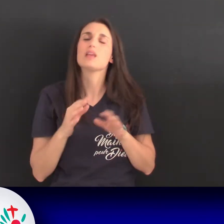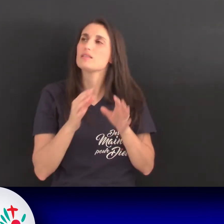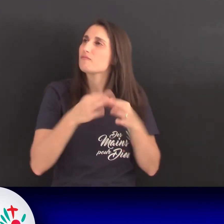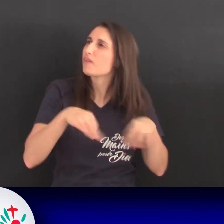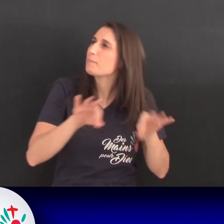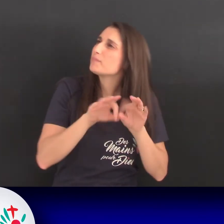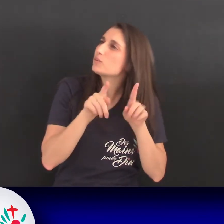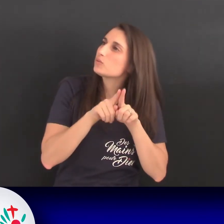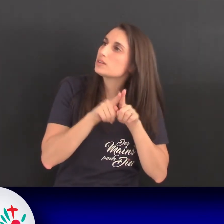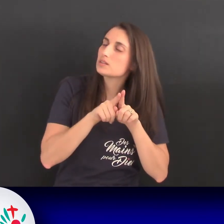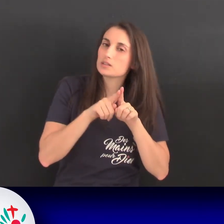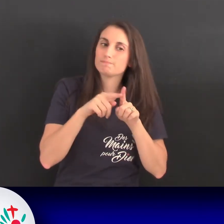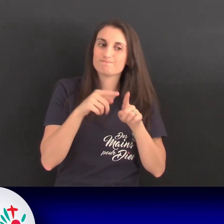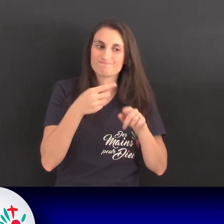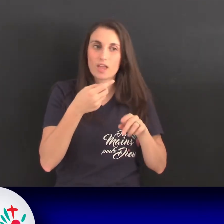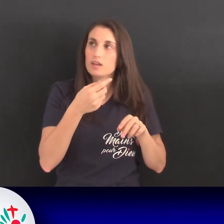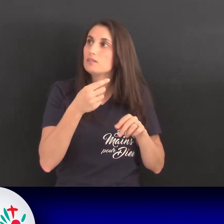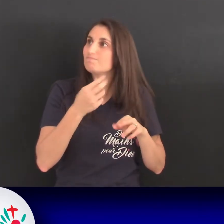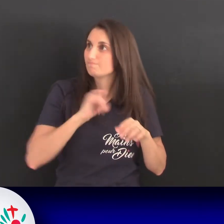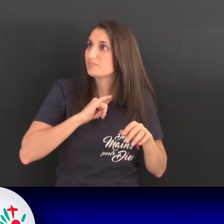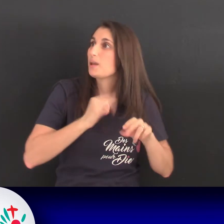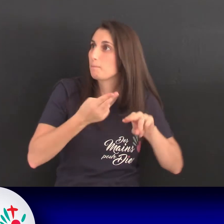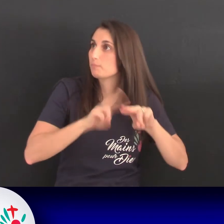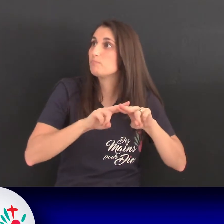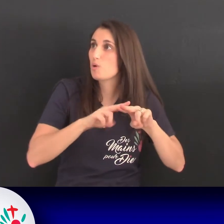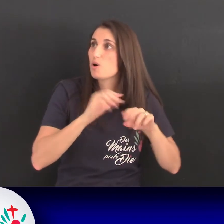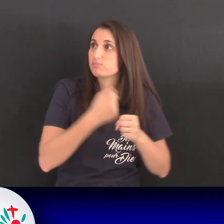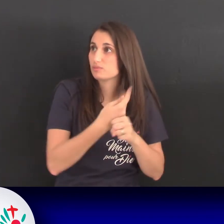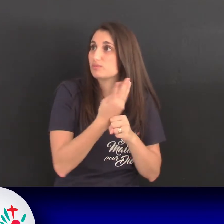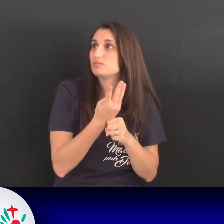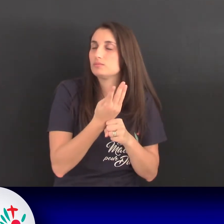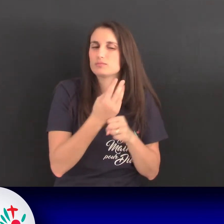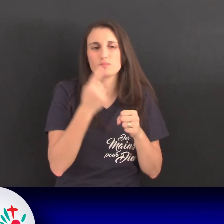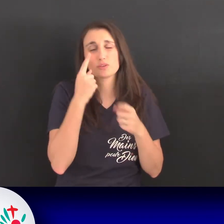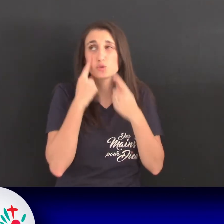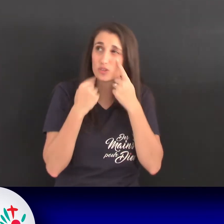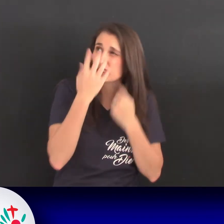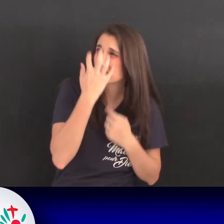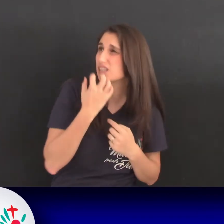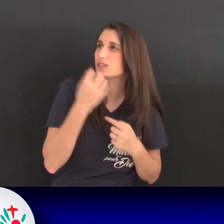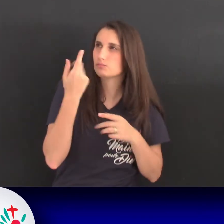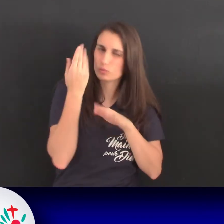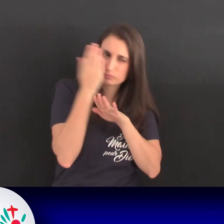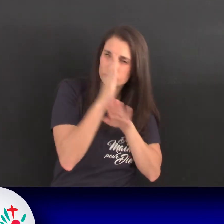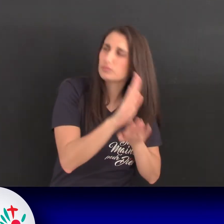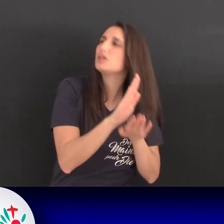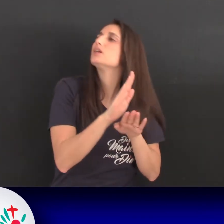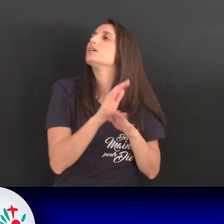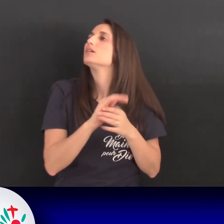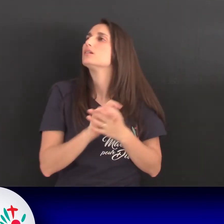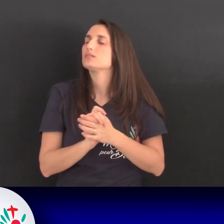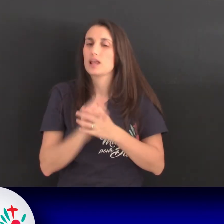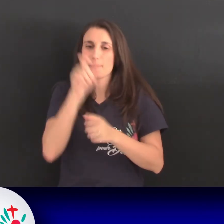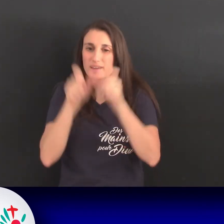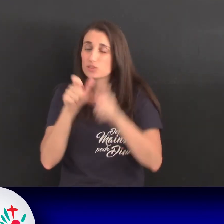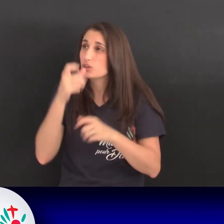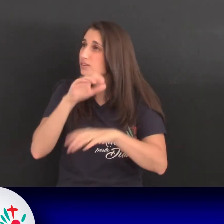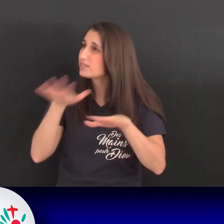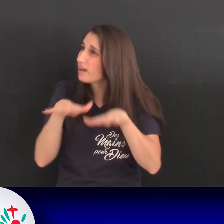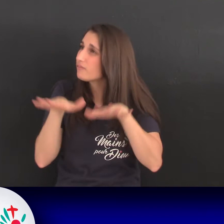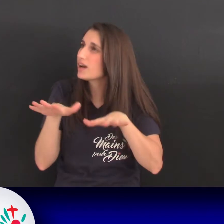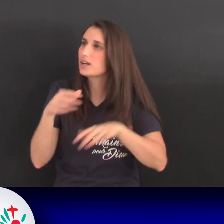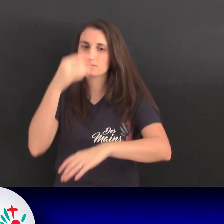familles en deuil, Seigneur. Va bénir aussi ceux qui travaillent, Seigneur, dans ces temps particuliers, ceux qui